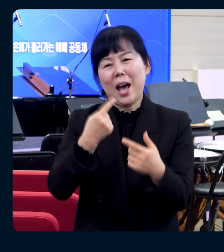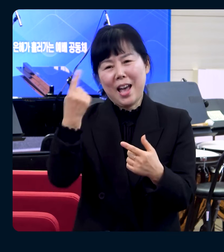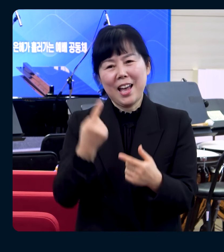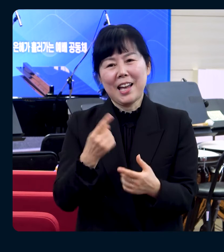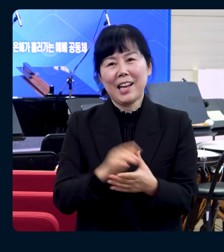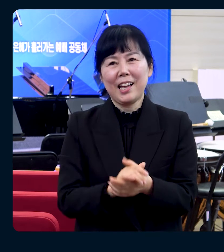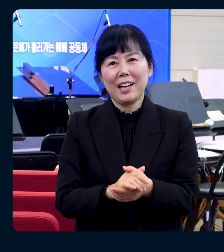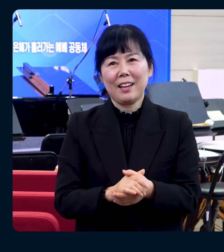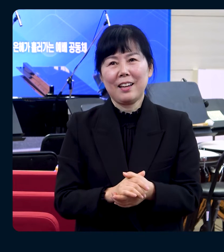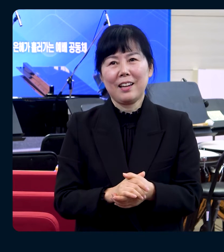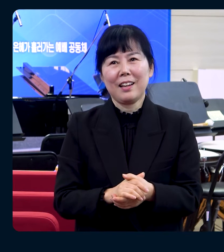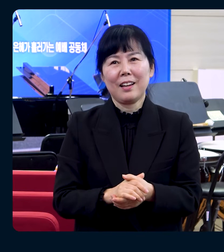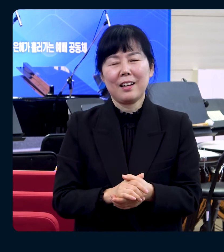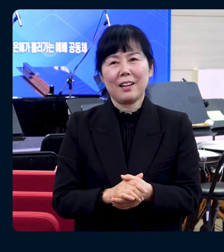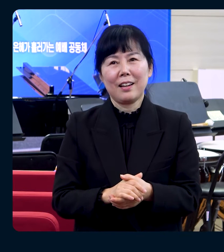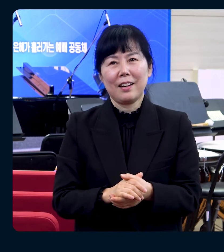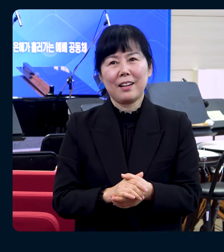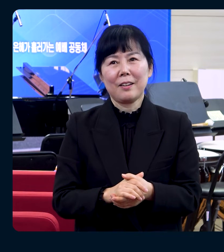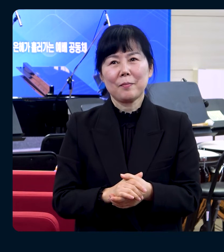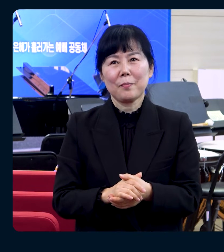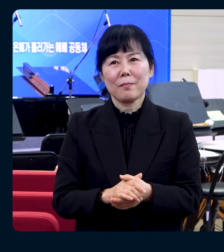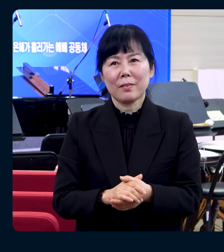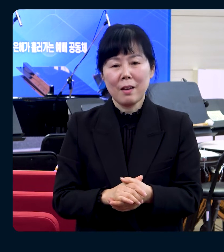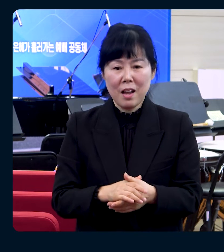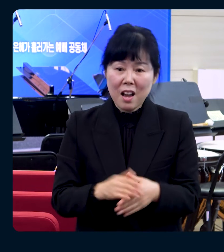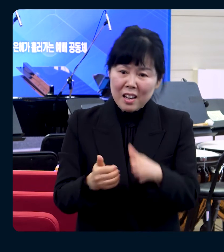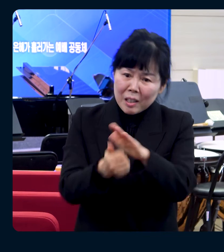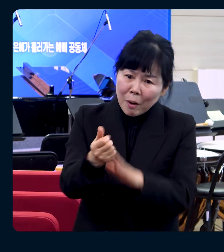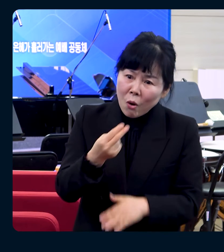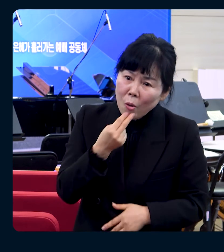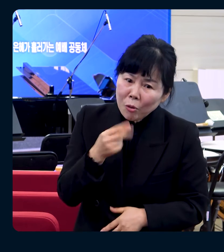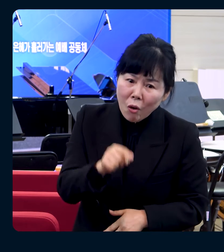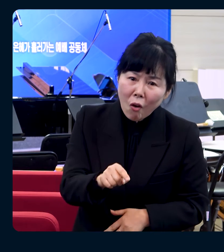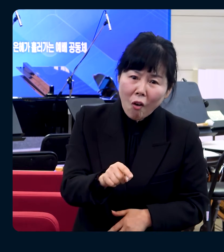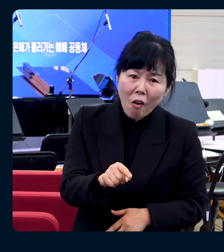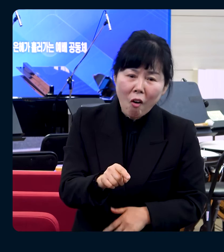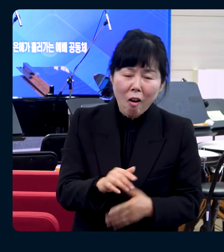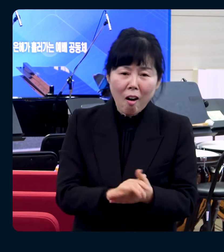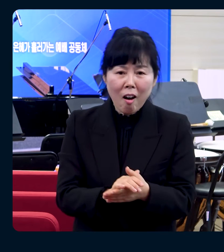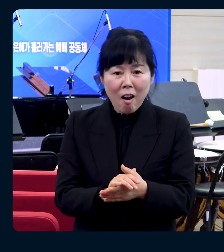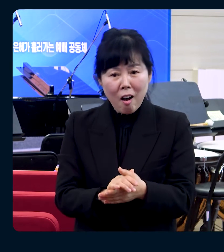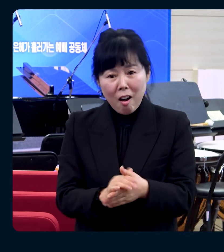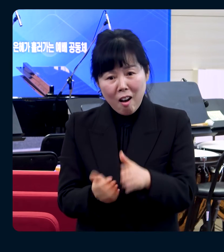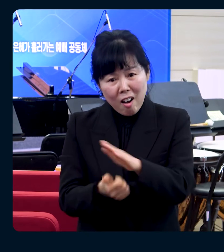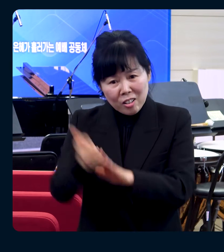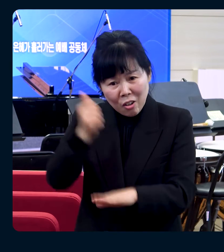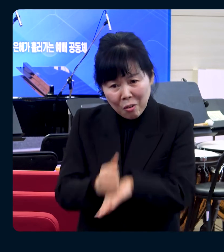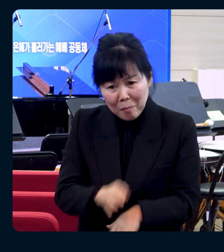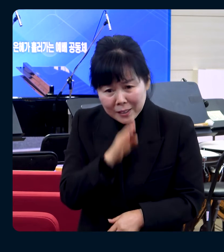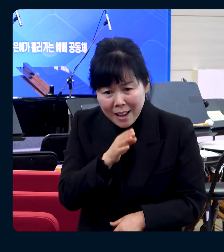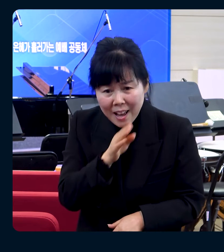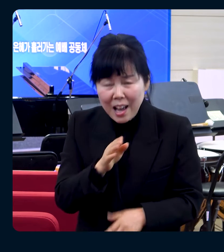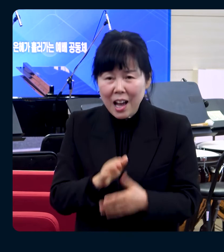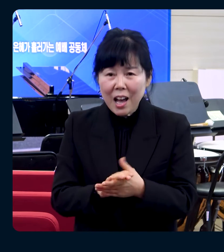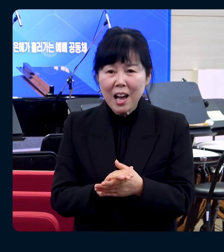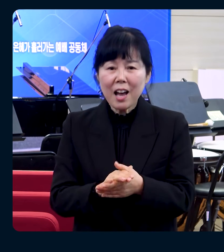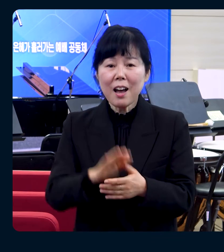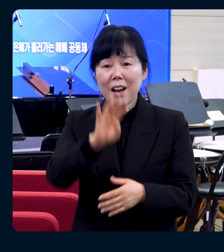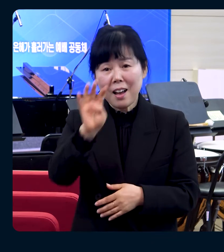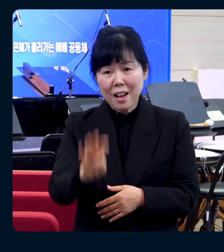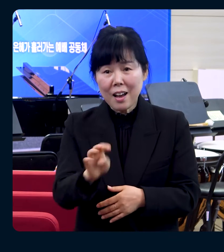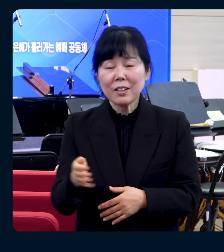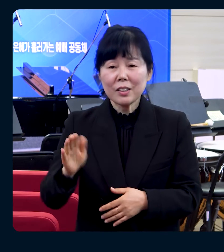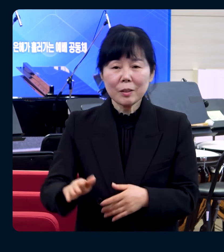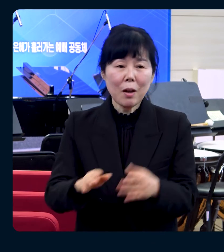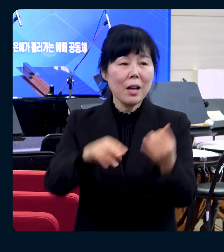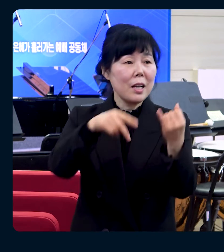온다고요. 그런 날이 온다고요. 정말 안 될 것 같고 정말 어려울 것 같지 모르지만 그런 날이 온다, 그 말입니다.